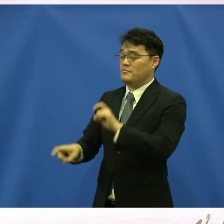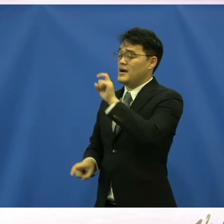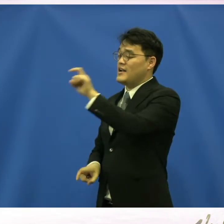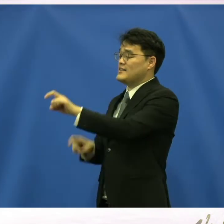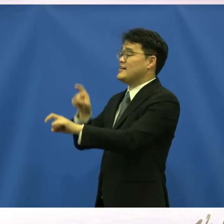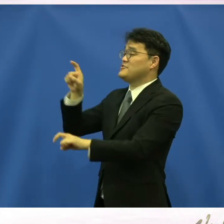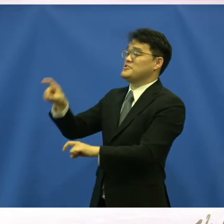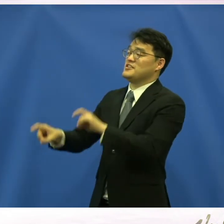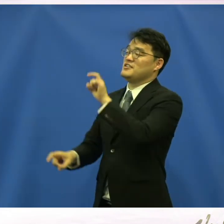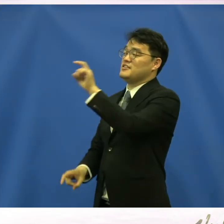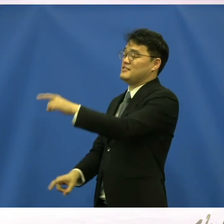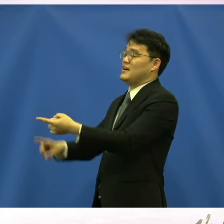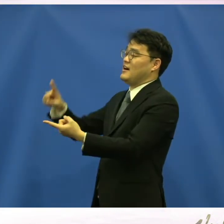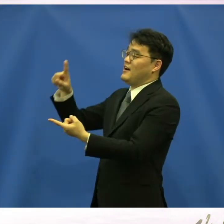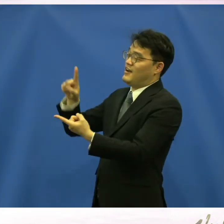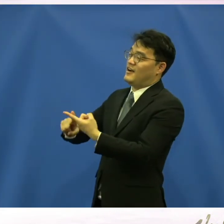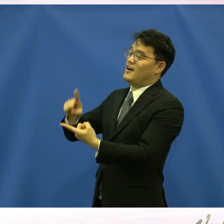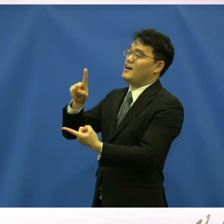주님 발같이